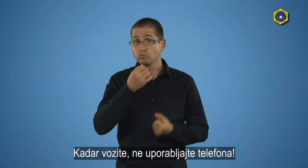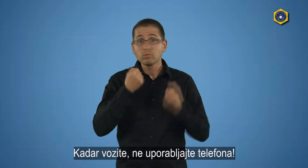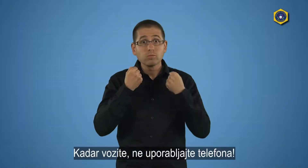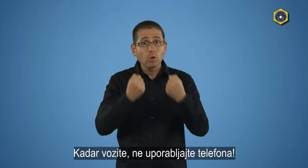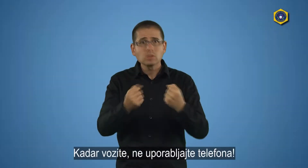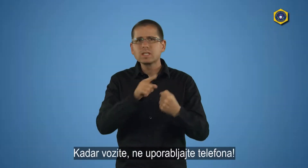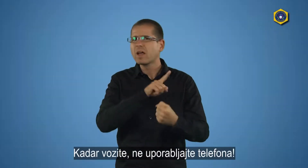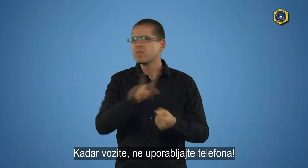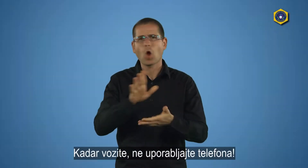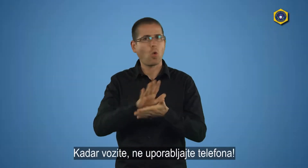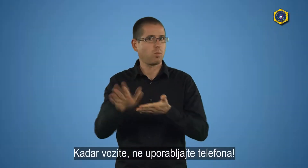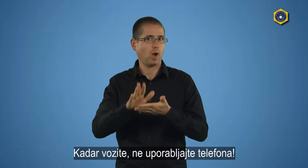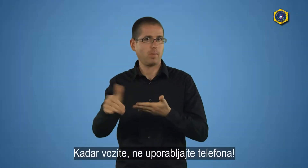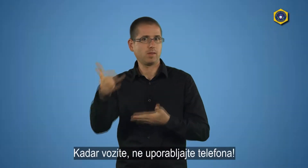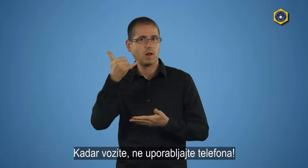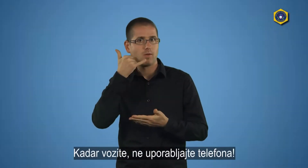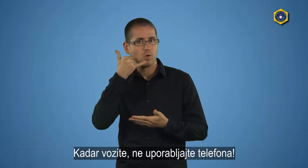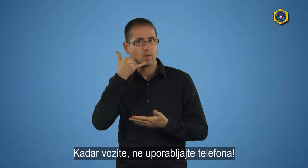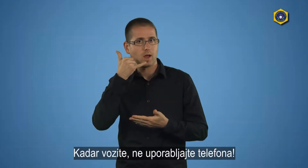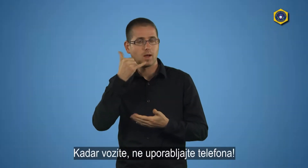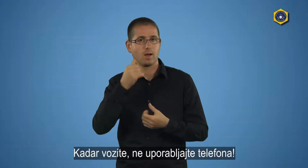Kadar vozite, ne uporabljajte telefona.